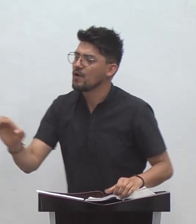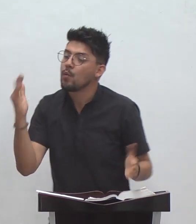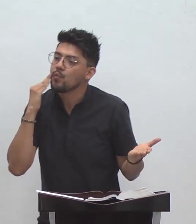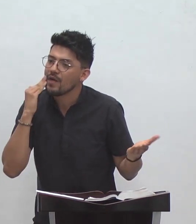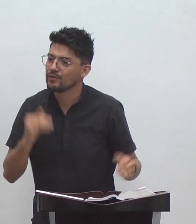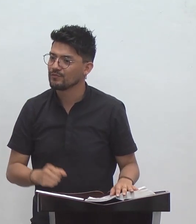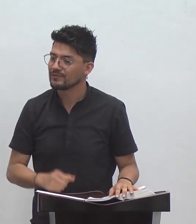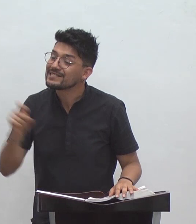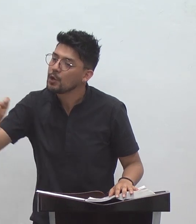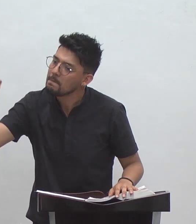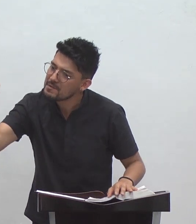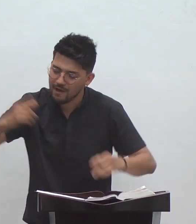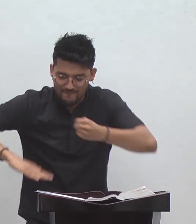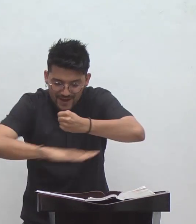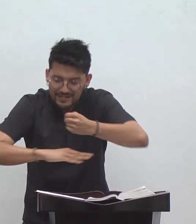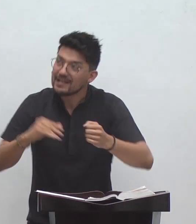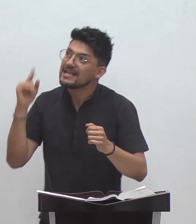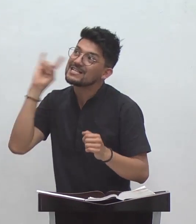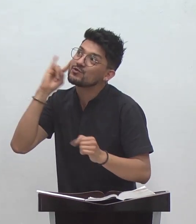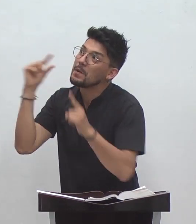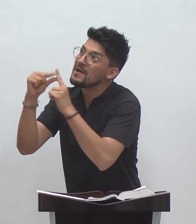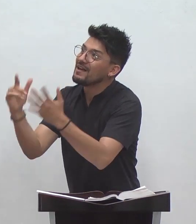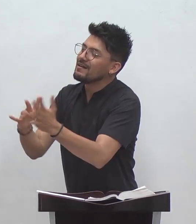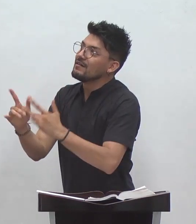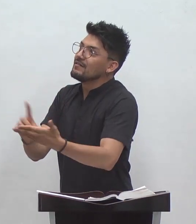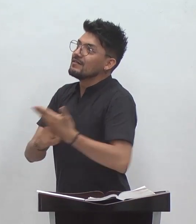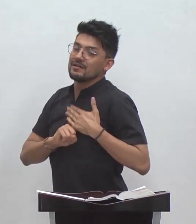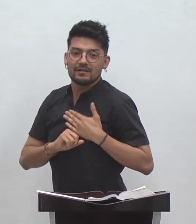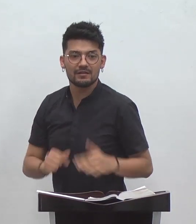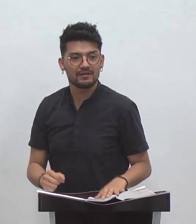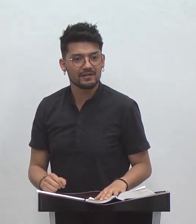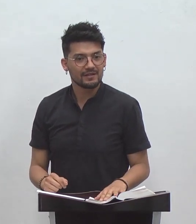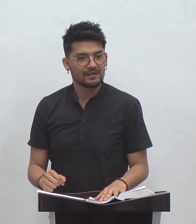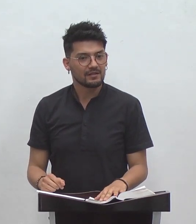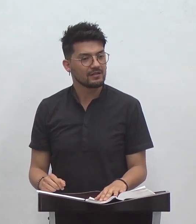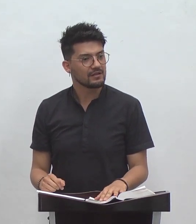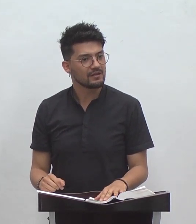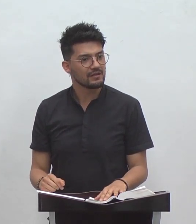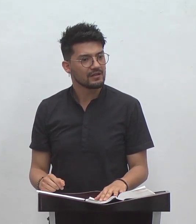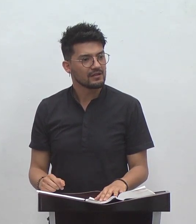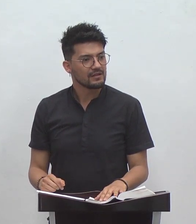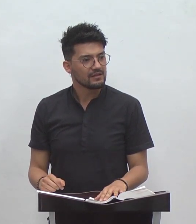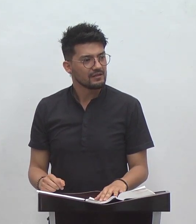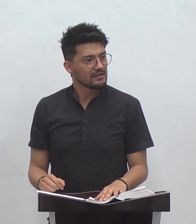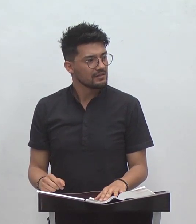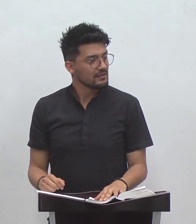Cuando el Espíritu Santo le llene y vaya a hacer misiones, hágalo. No espere.